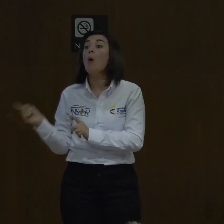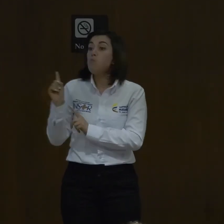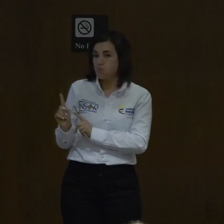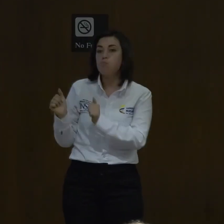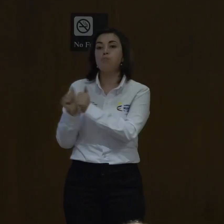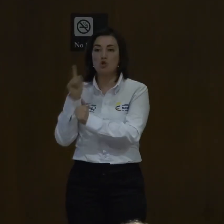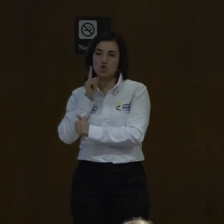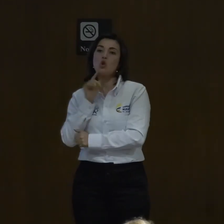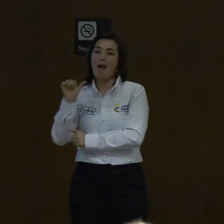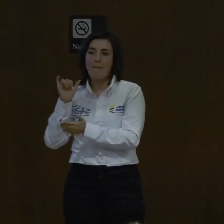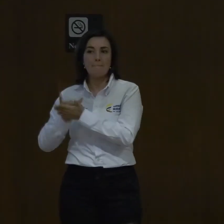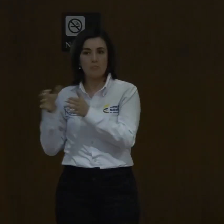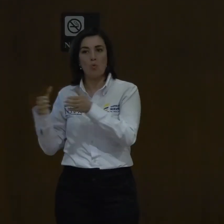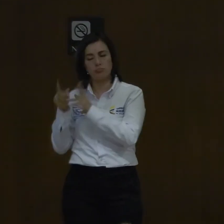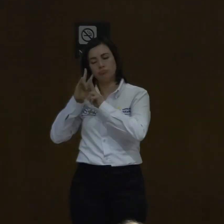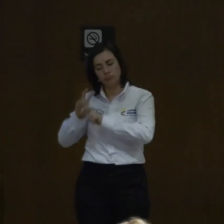sorda, han